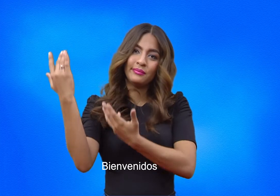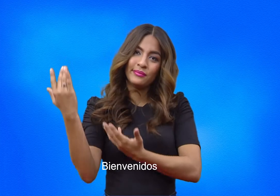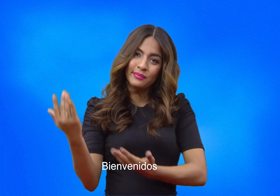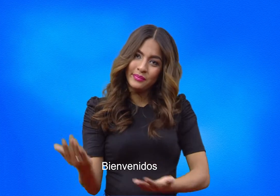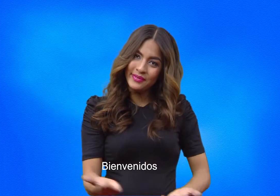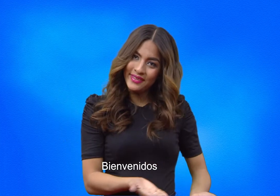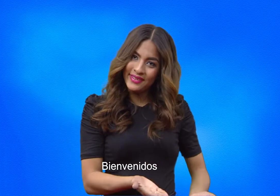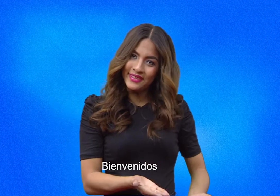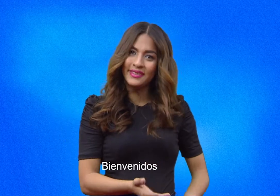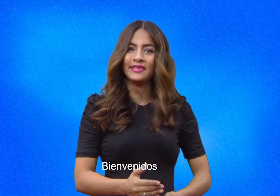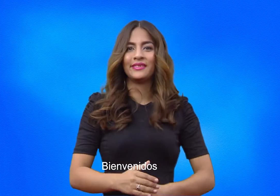Bienvenidos.